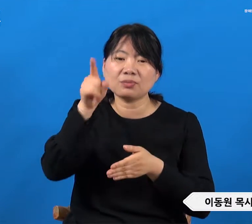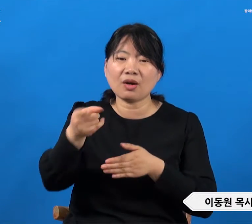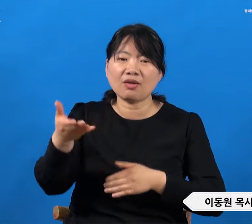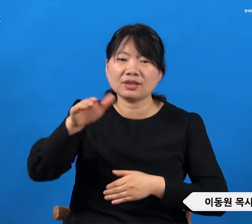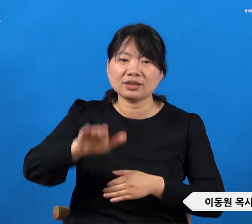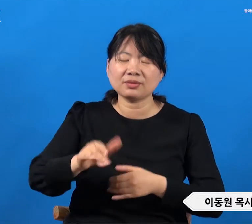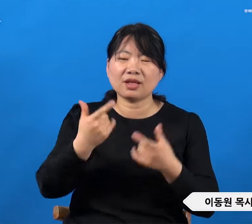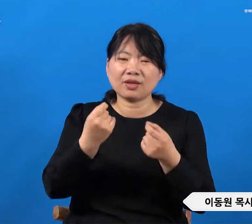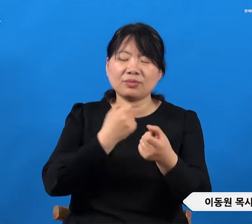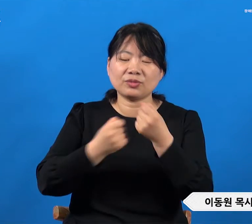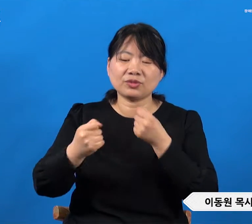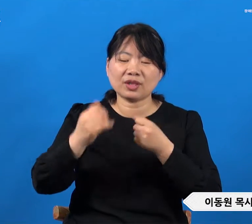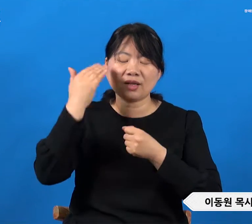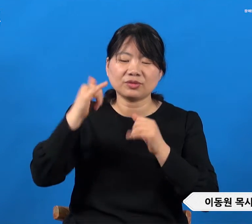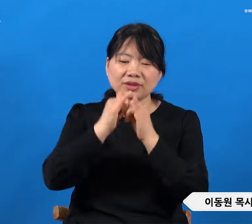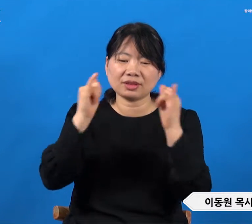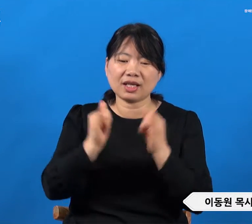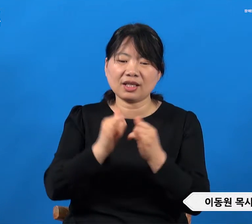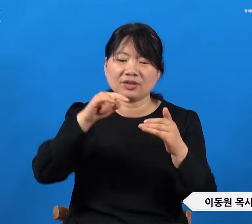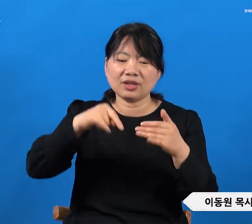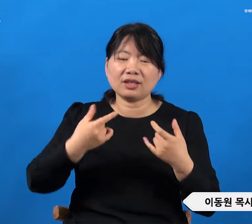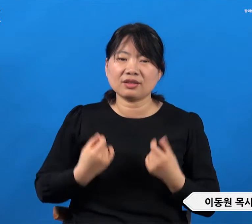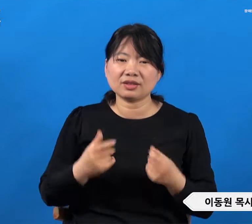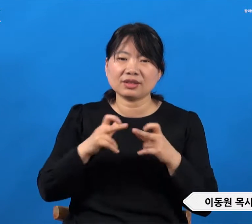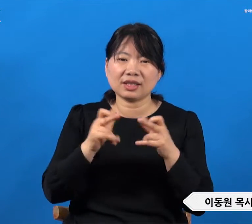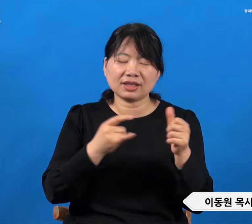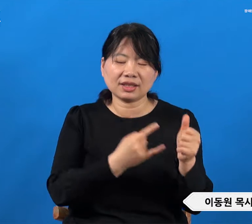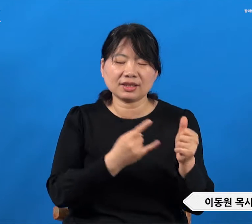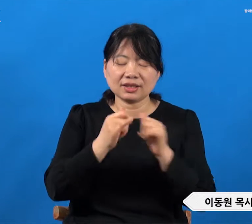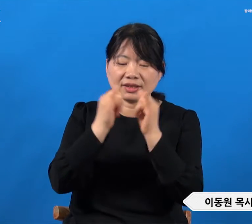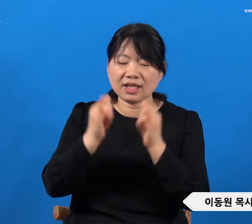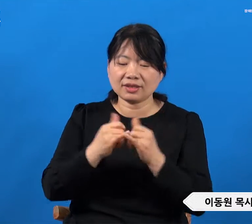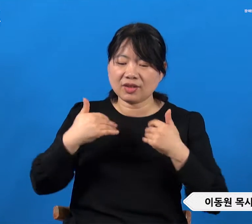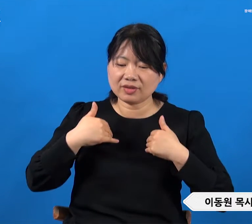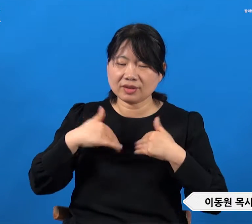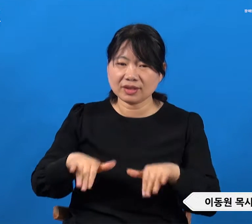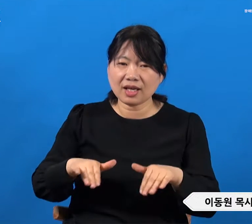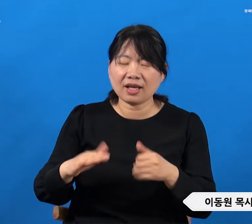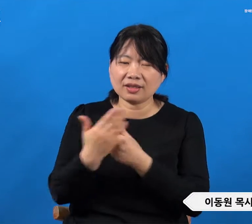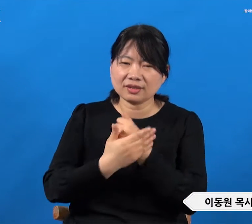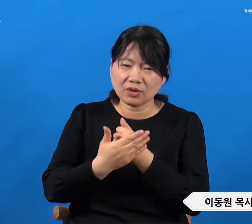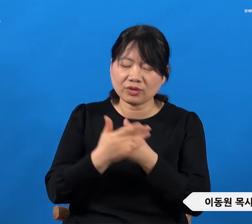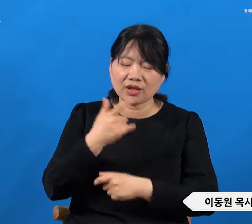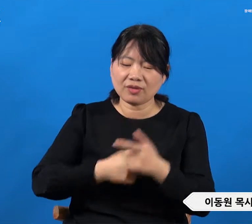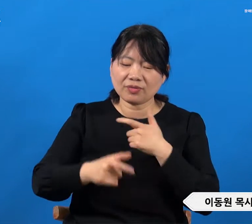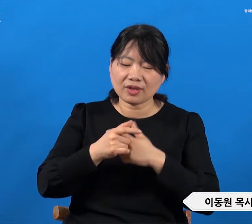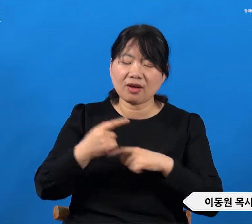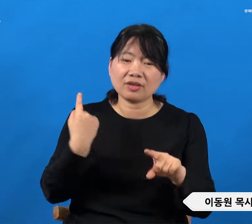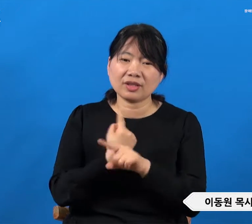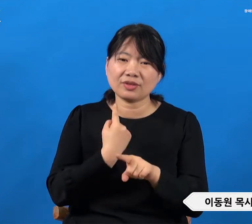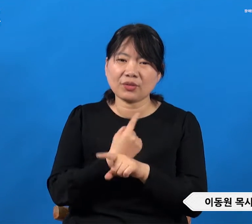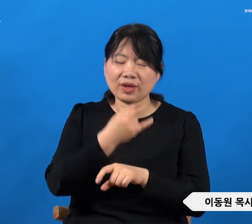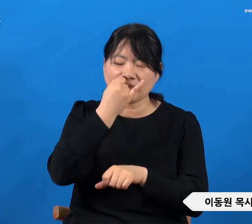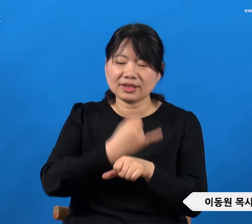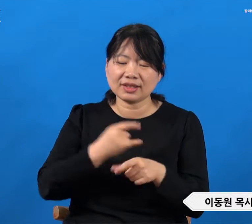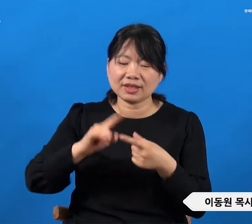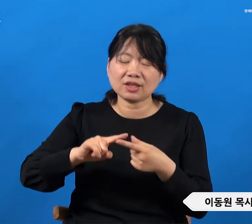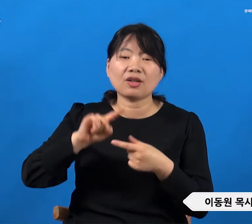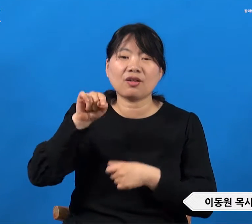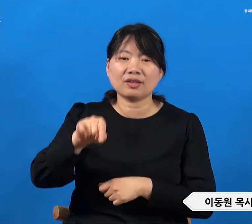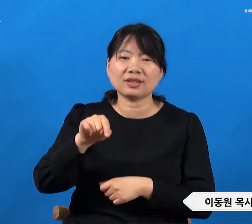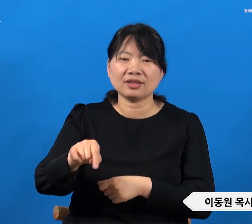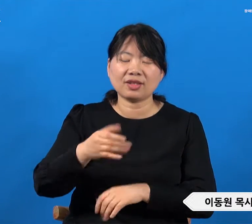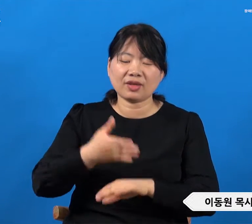멀지만 그래도 우리 사회 속에 이런 장애인들의 사회적 약자들의 처우가 훨씬 더 개선되고 있다는